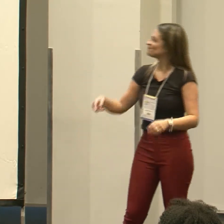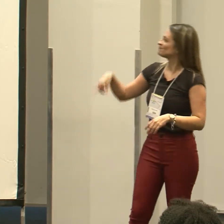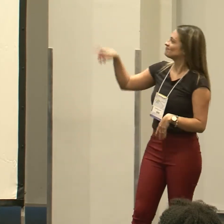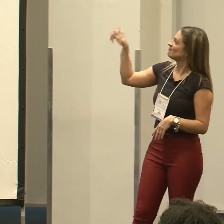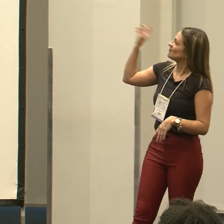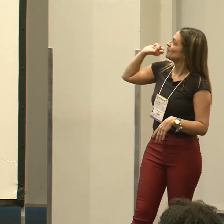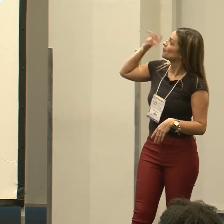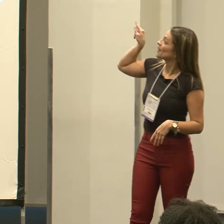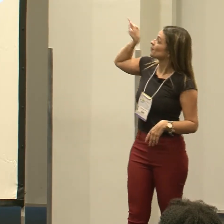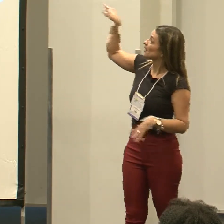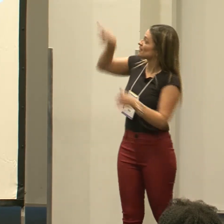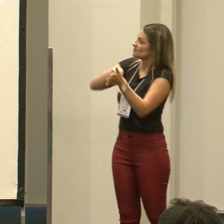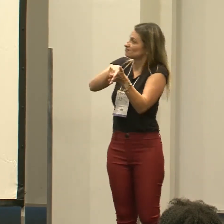do Surdo.